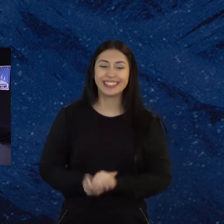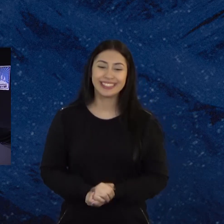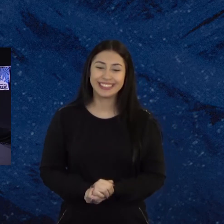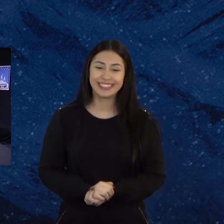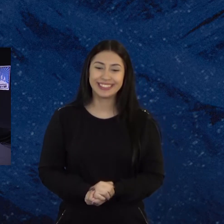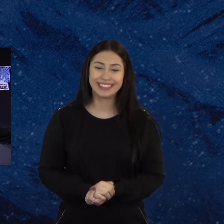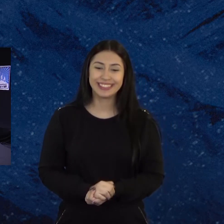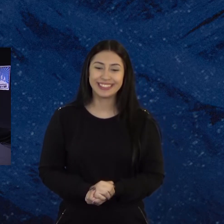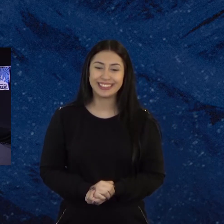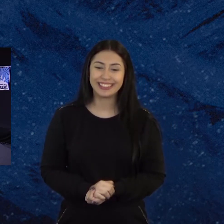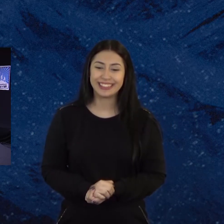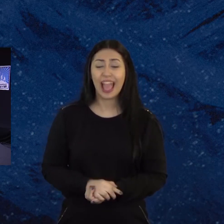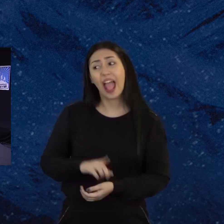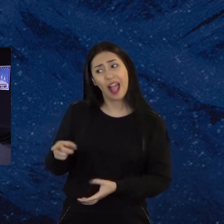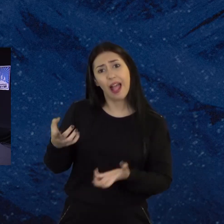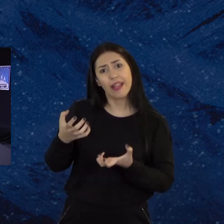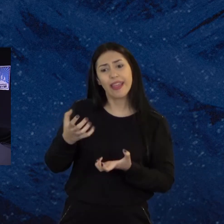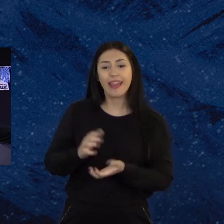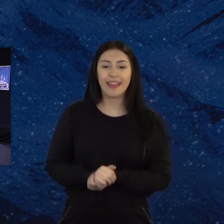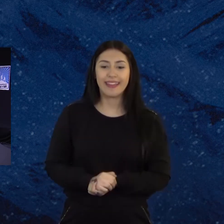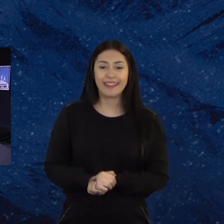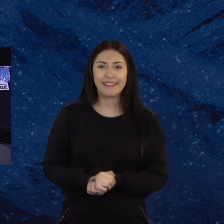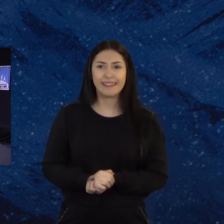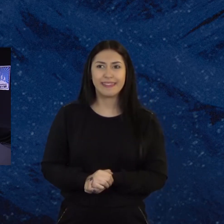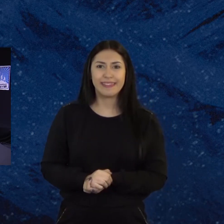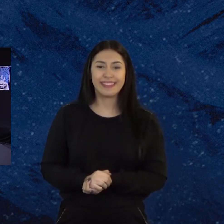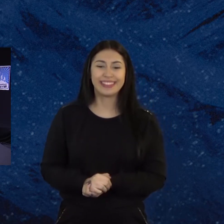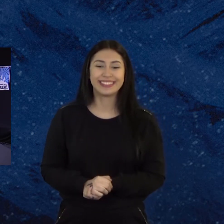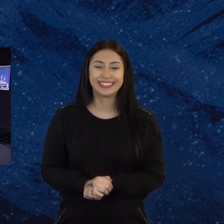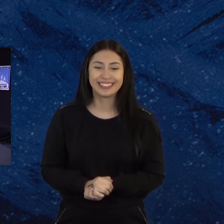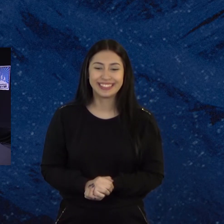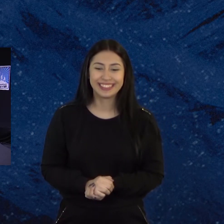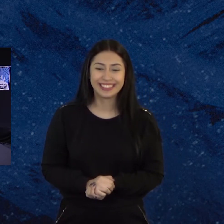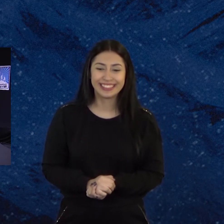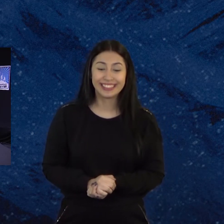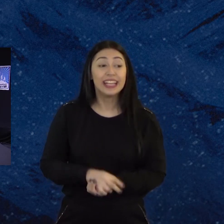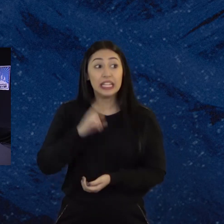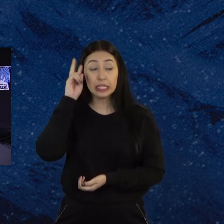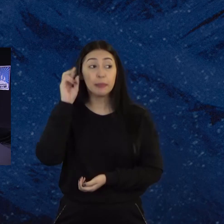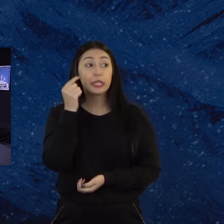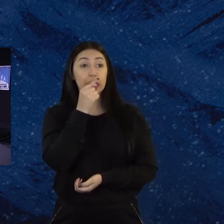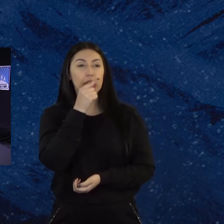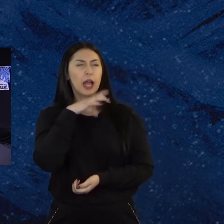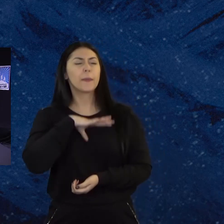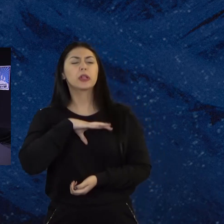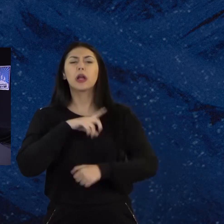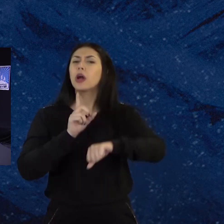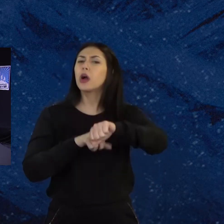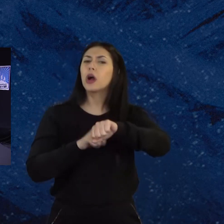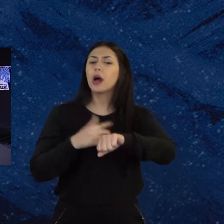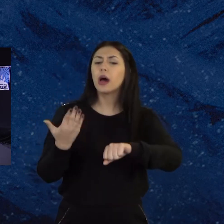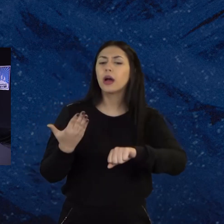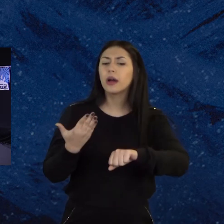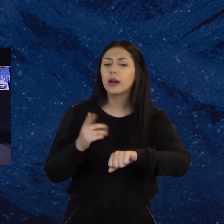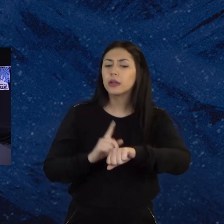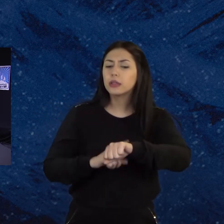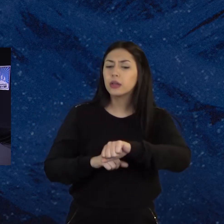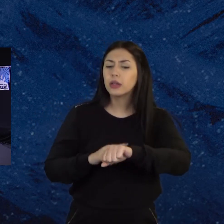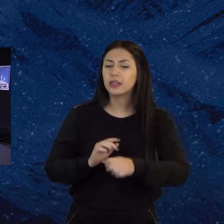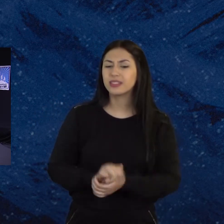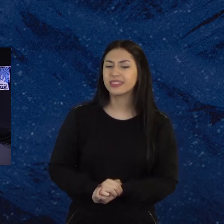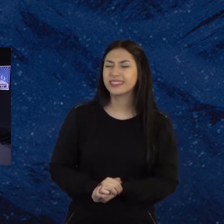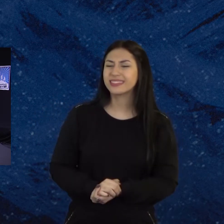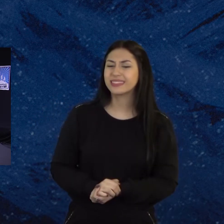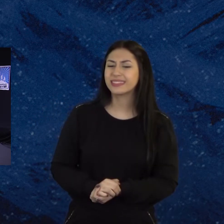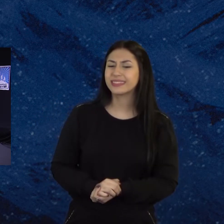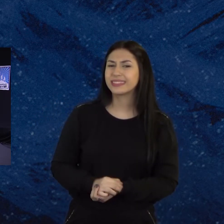ainda. Primeira conferência dela, não quis ficar de fora. Lembrando que em Portugal, que hora que é em Portugal, hein, Josman? Ah, é